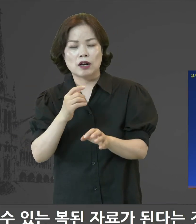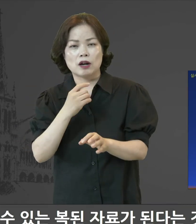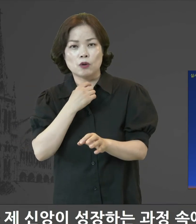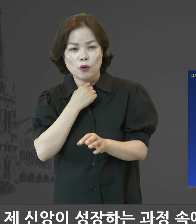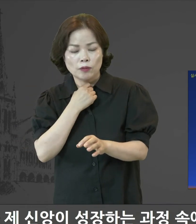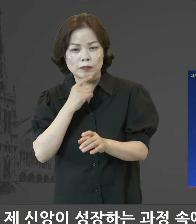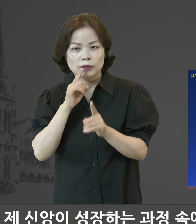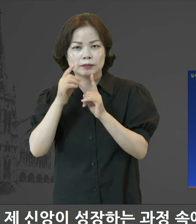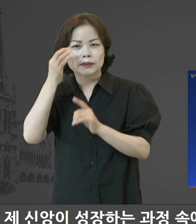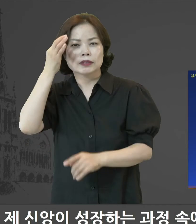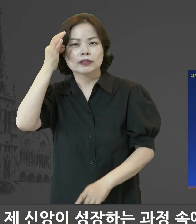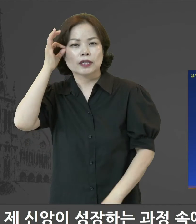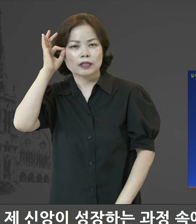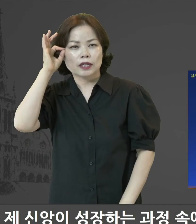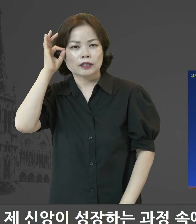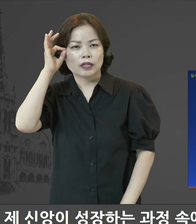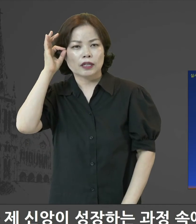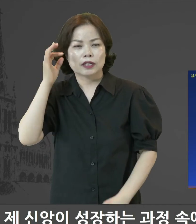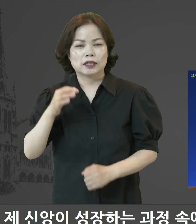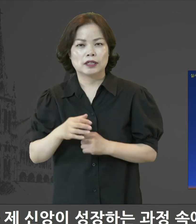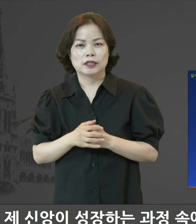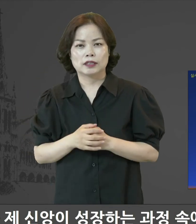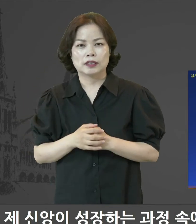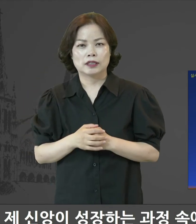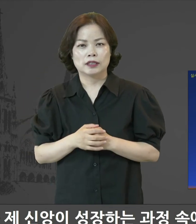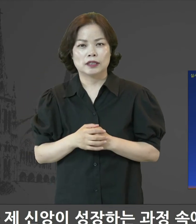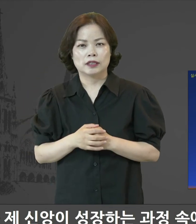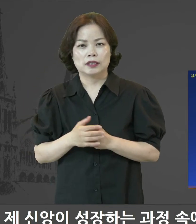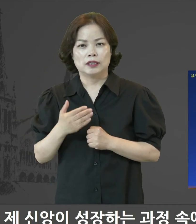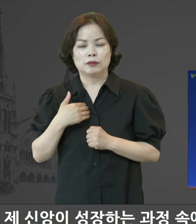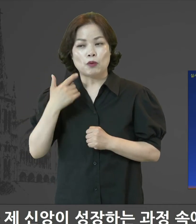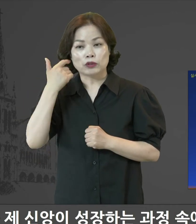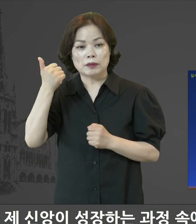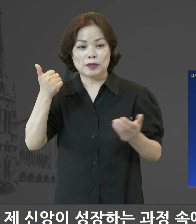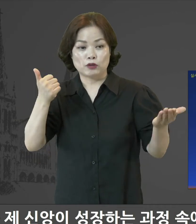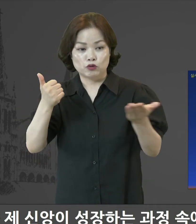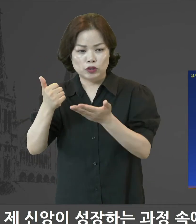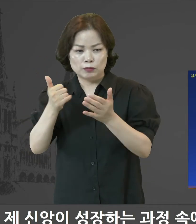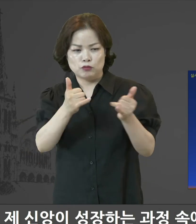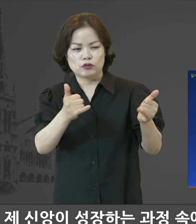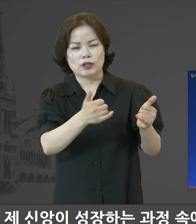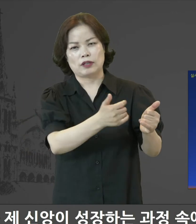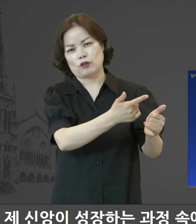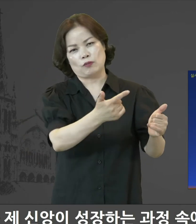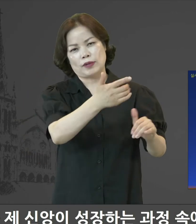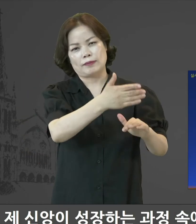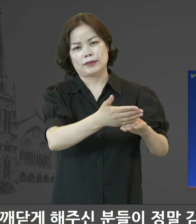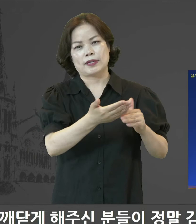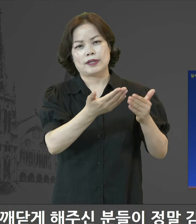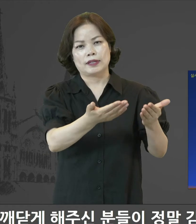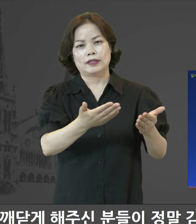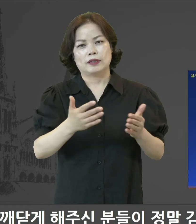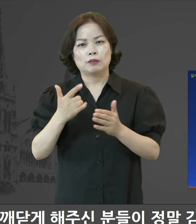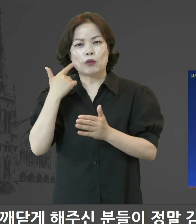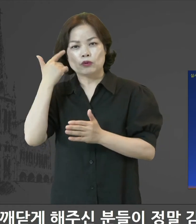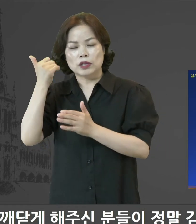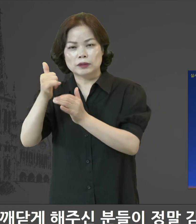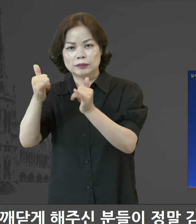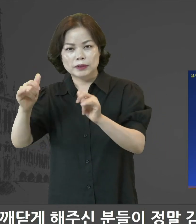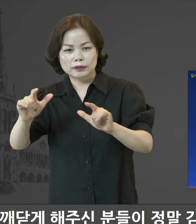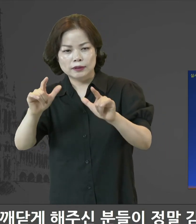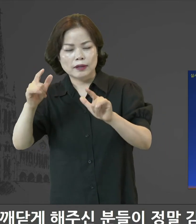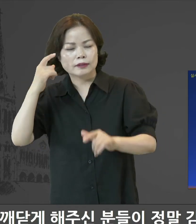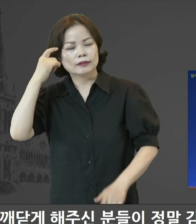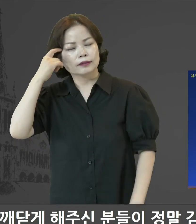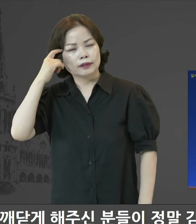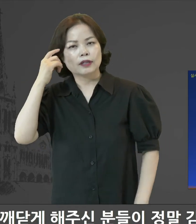말씀을 깨닫게 해주신 분들이 정말 감사한 분들입니다. 저 인생에 그런 분들을